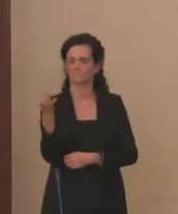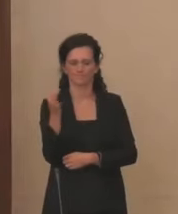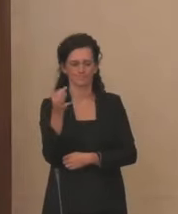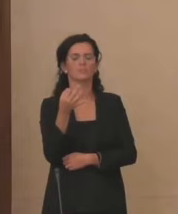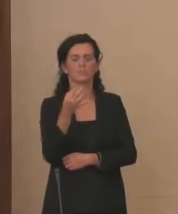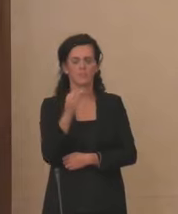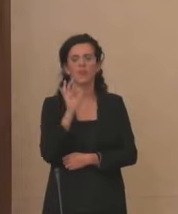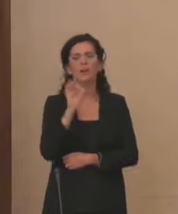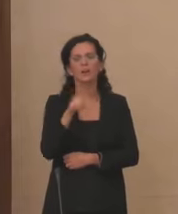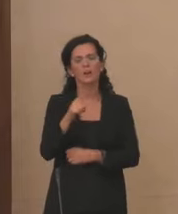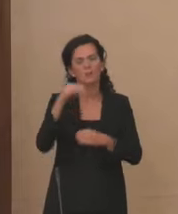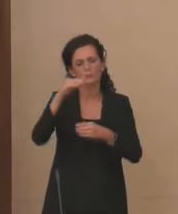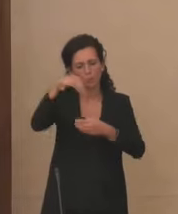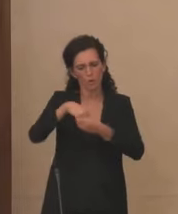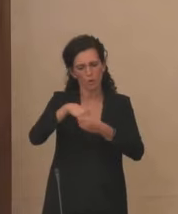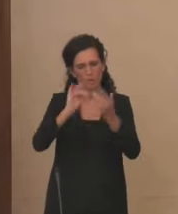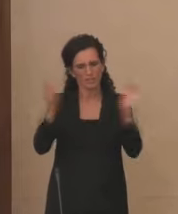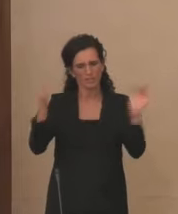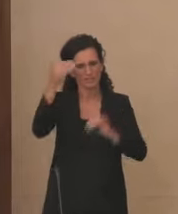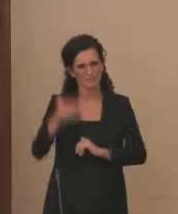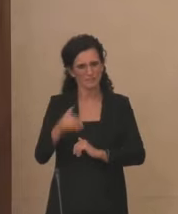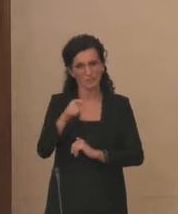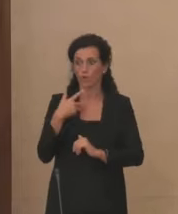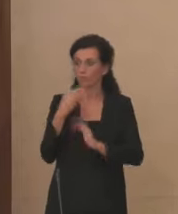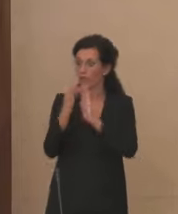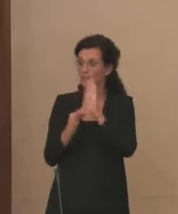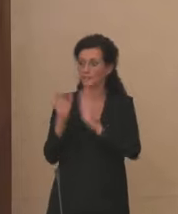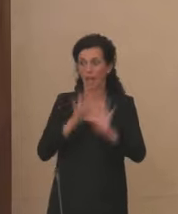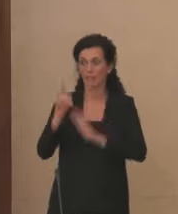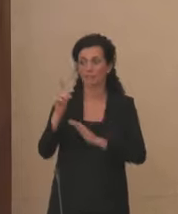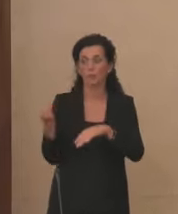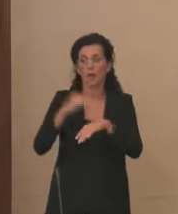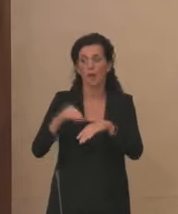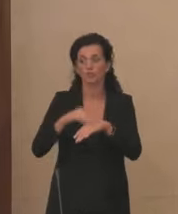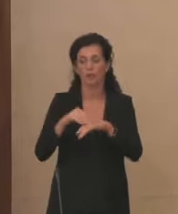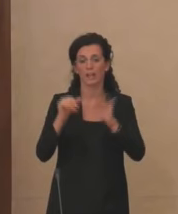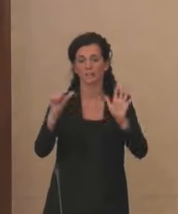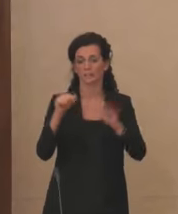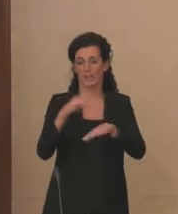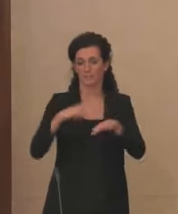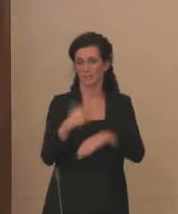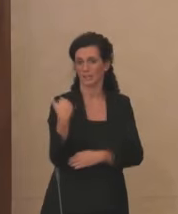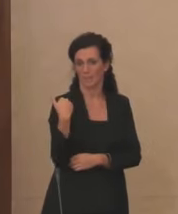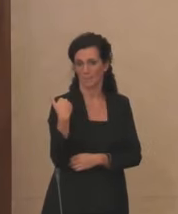sito ivenmetta.it. Questi dati che vi presento sono aggiornati al 6 settembre, quindi credo